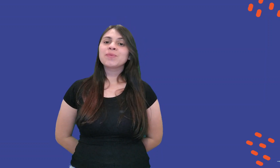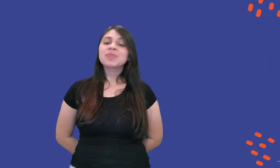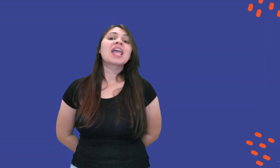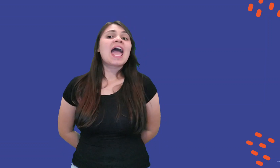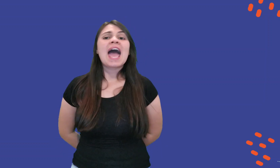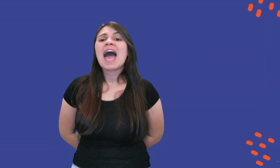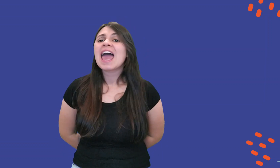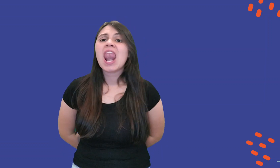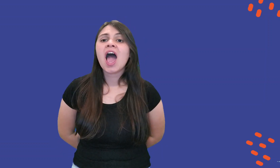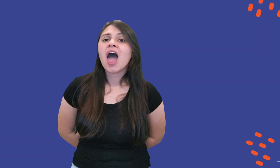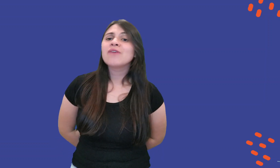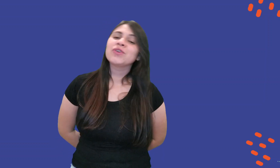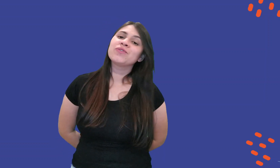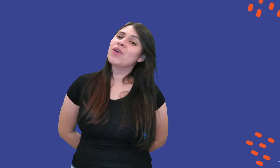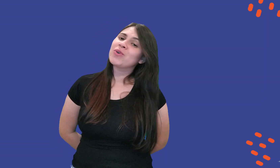For Love